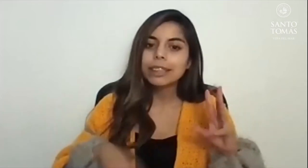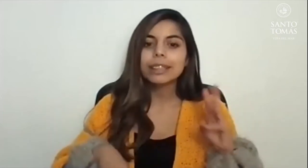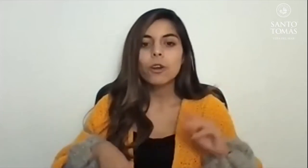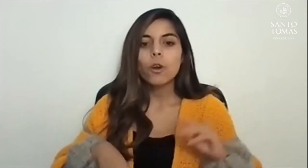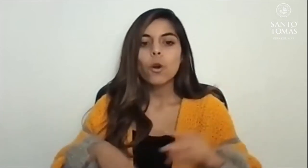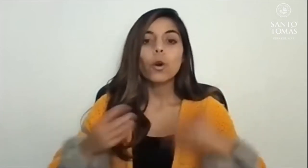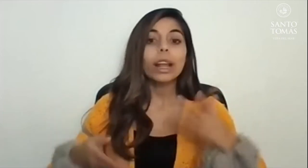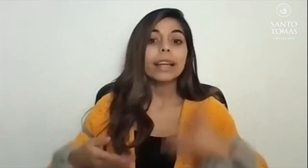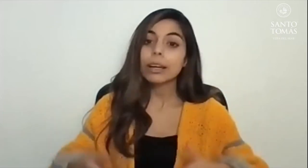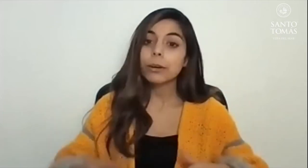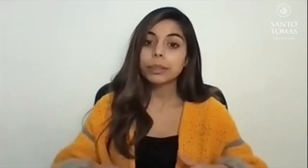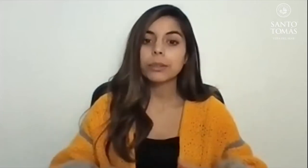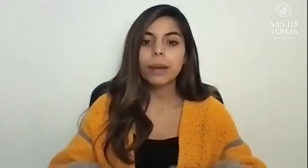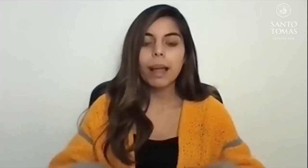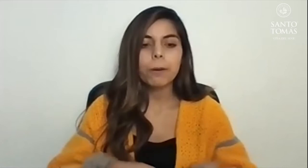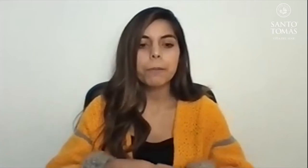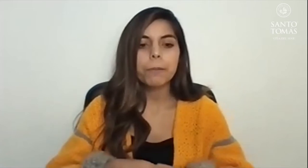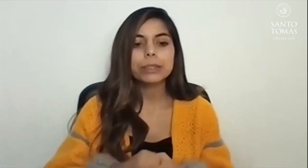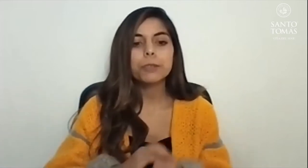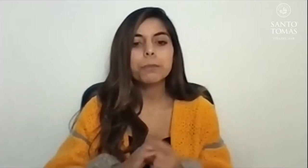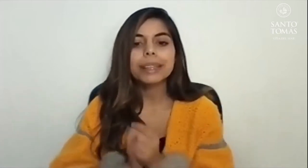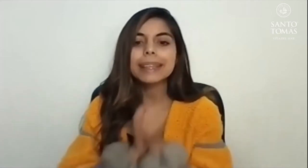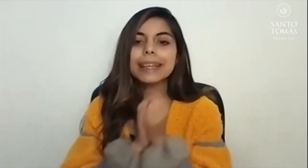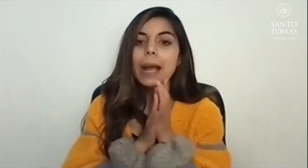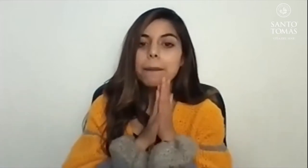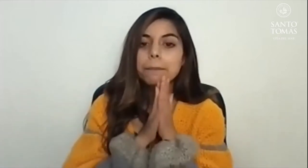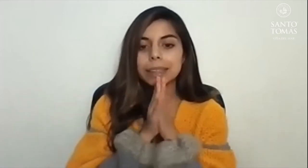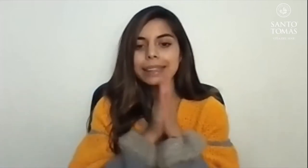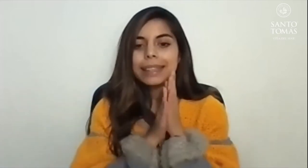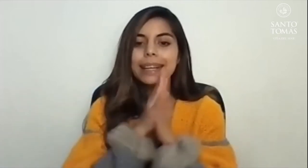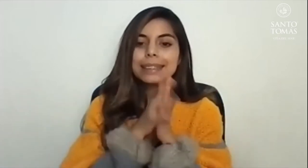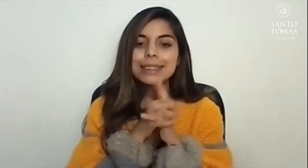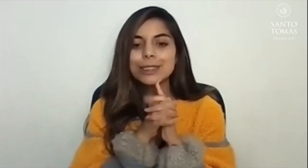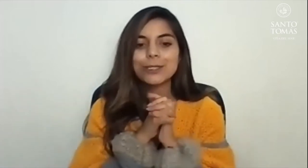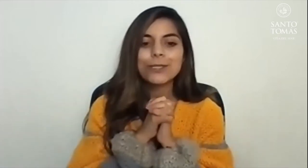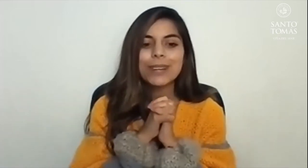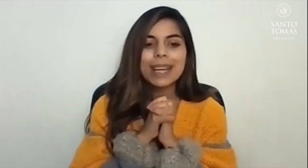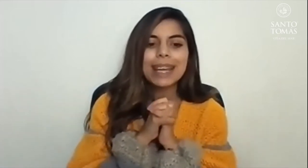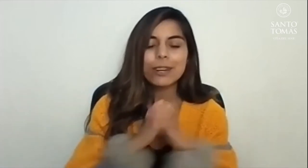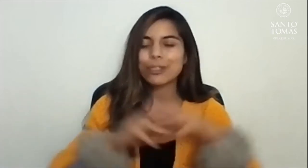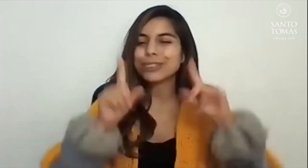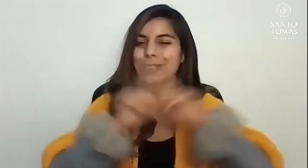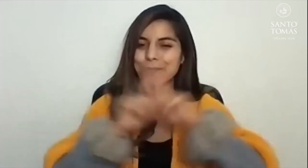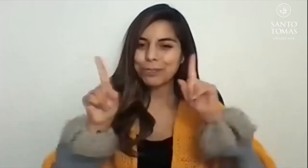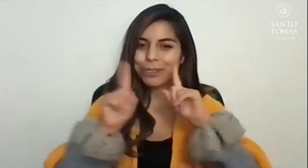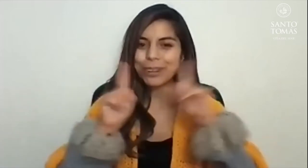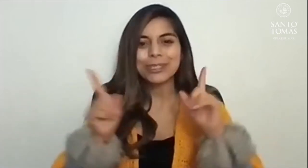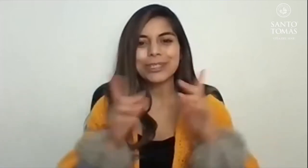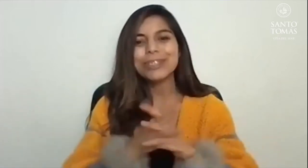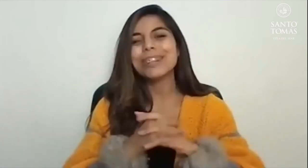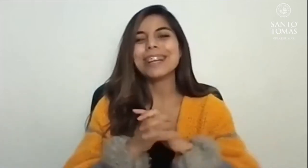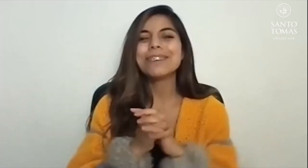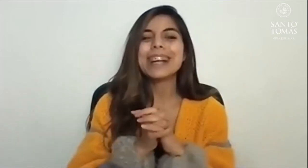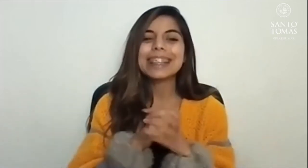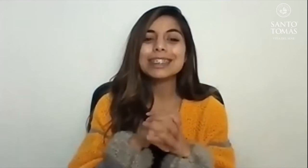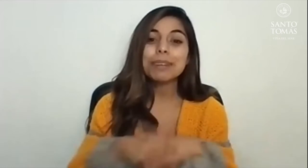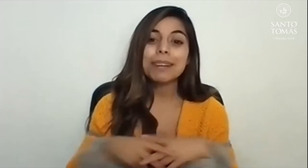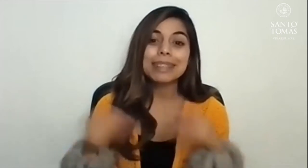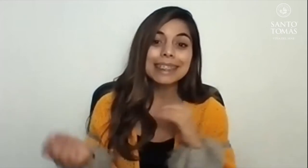bien o les está costando algo. Por eso es importante que hagamos este ejercicio. No es una prueba, ojo, es un ejercicio para ver si